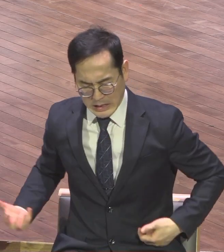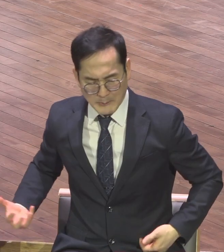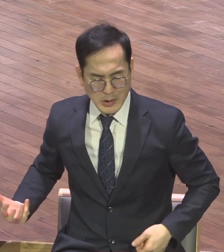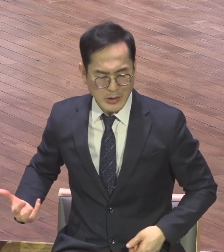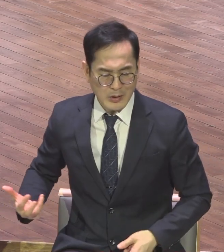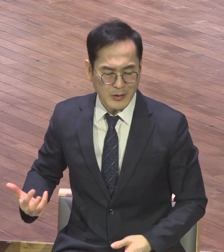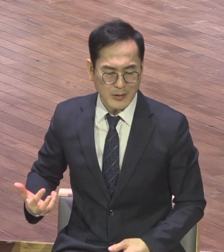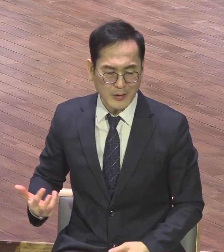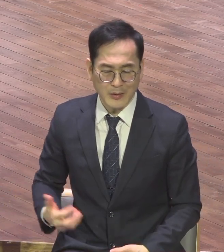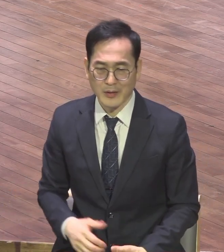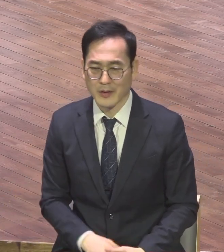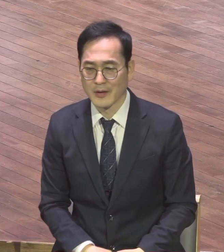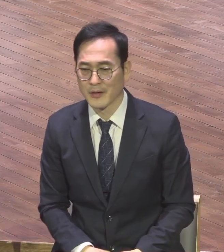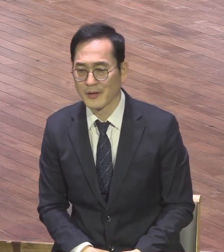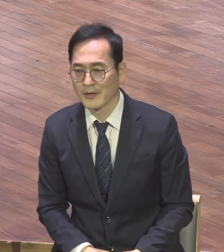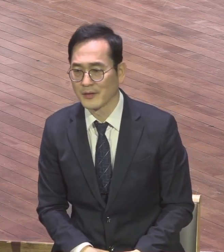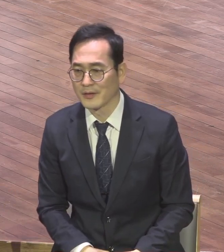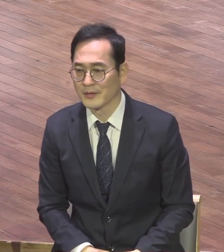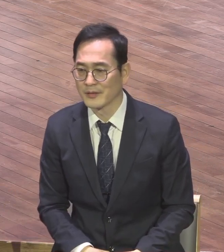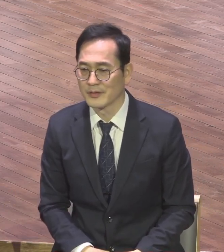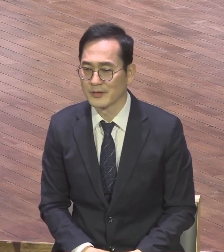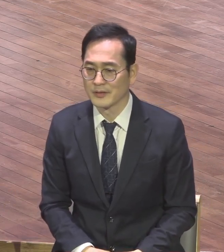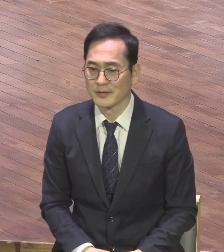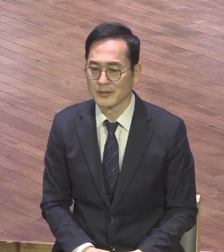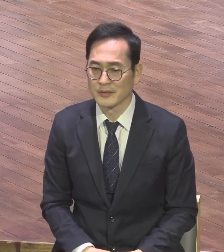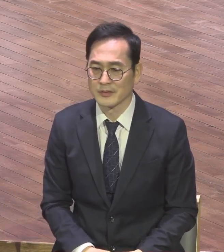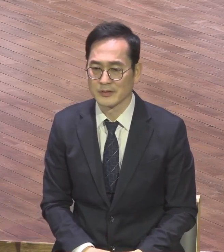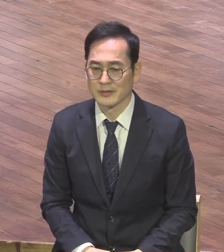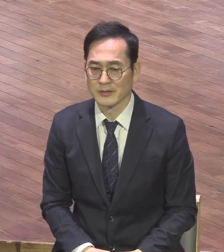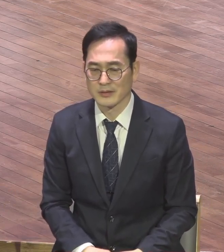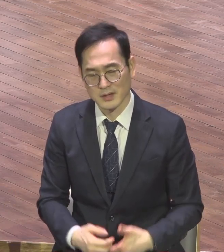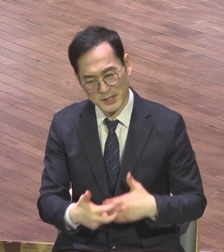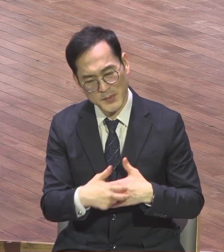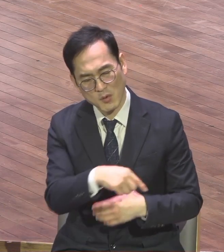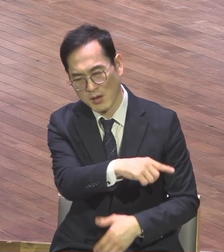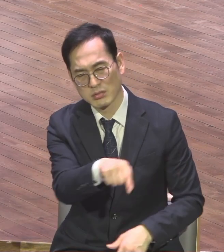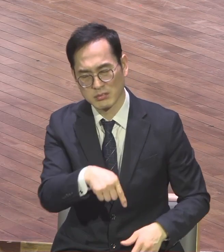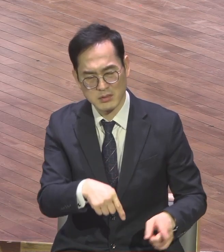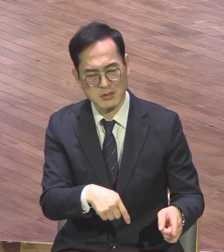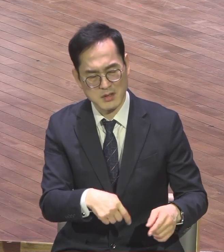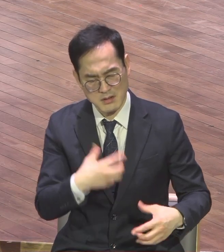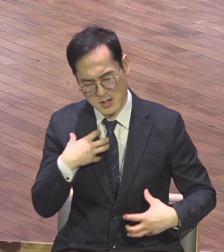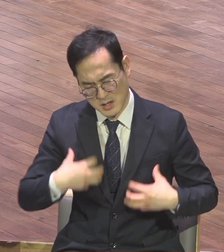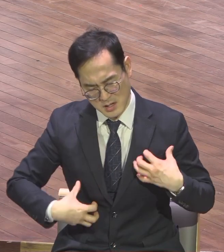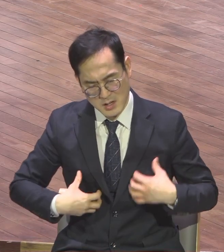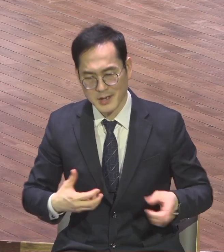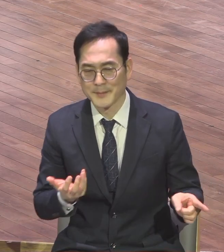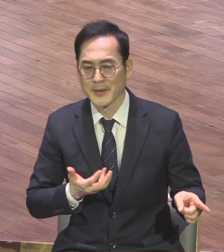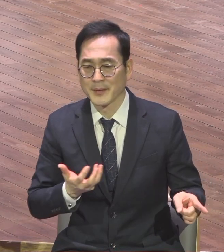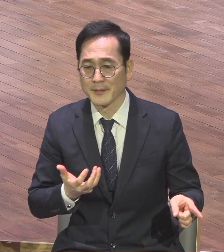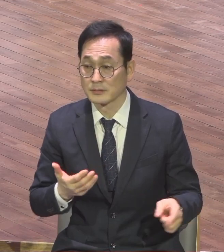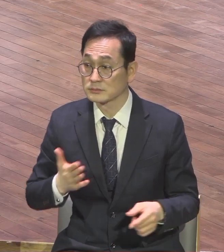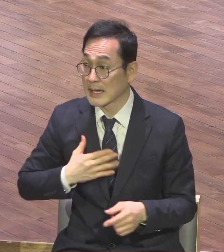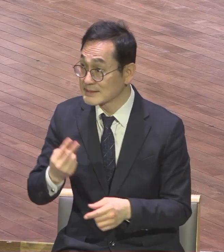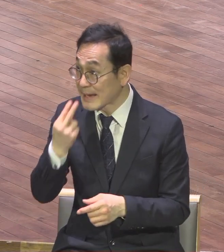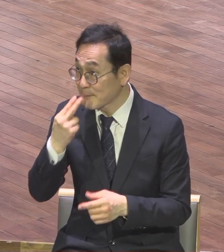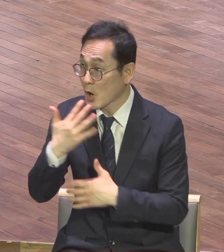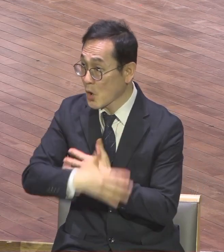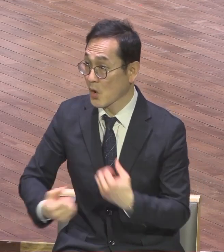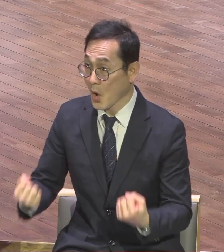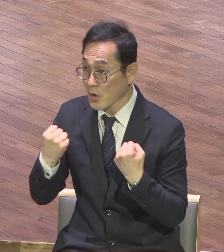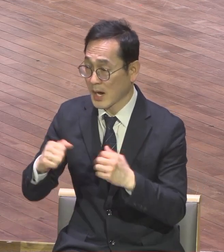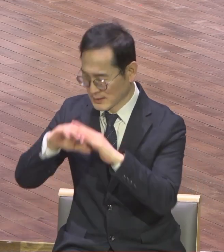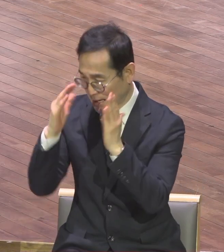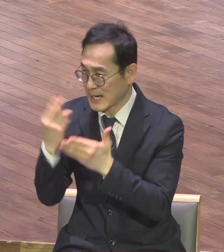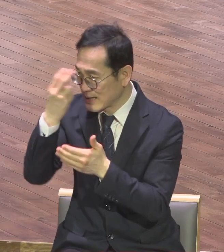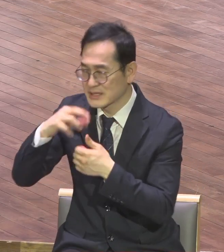소화기 나온 사람 먹은 거 나오지도 않아요. 아시겠어요? 여러분 하나님이 내 생명을 지금도 지고 있다 살 기억하고